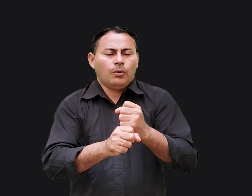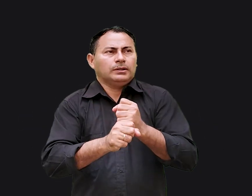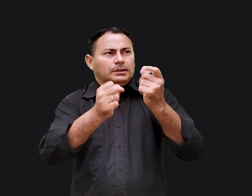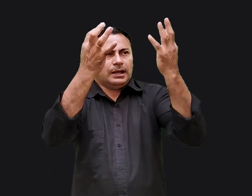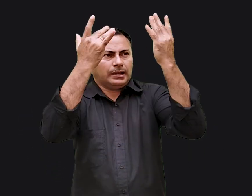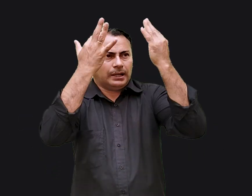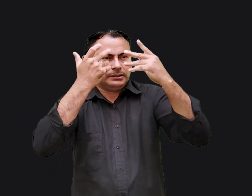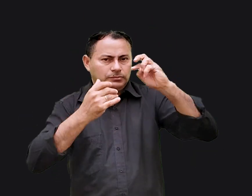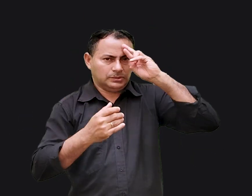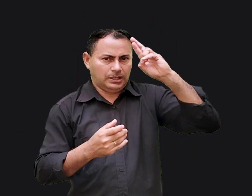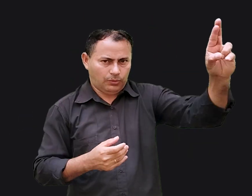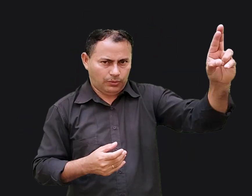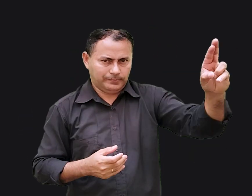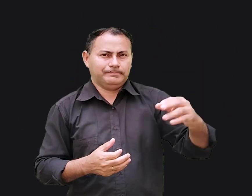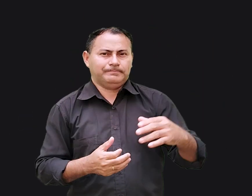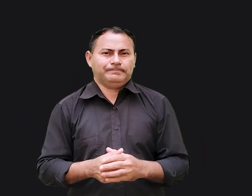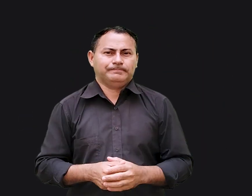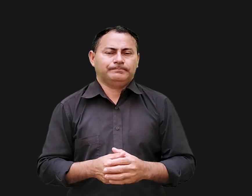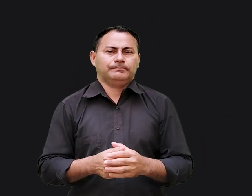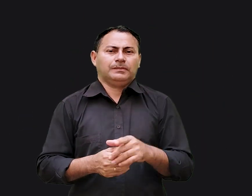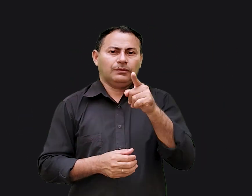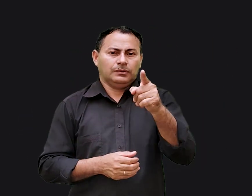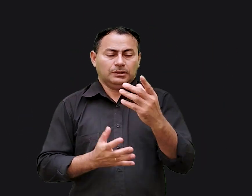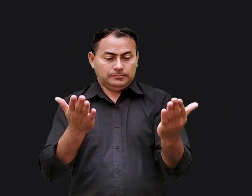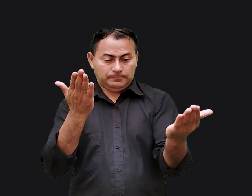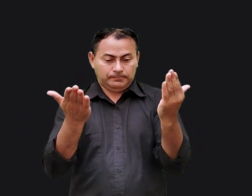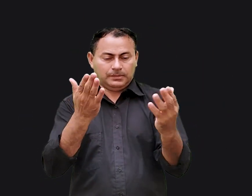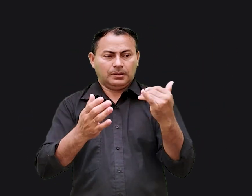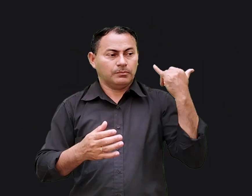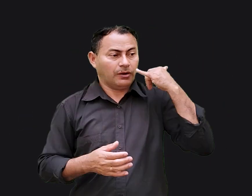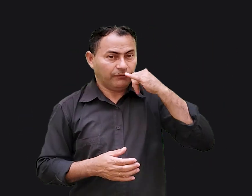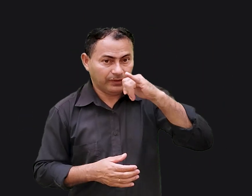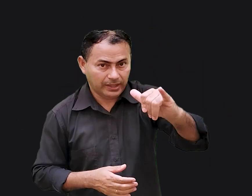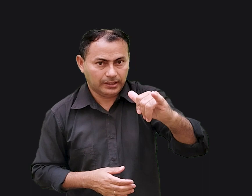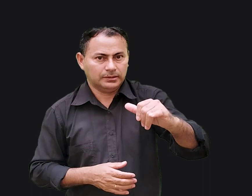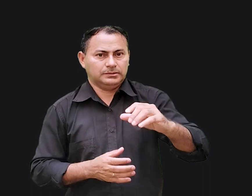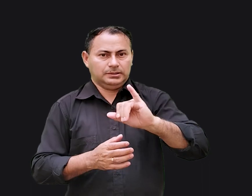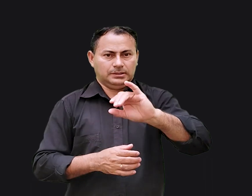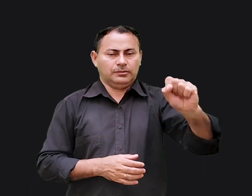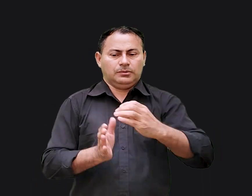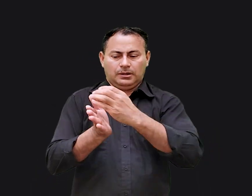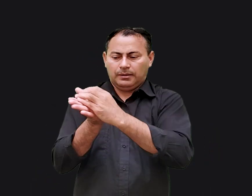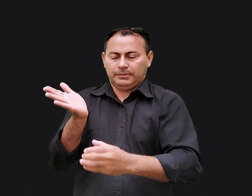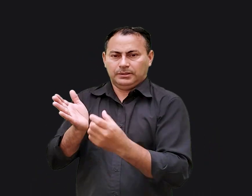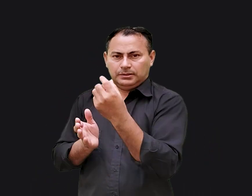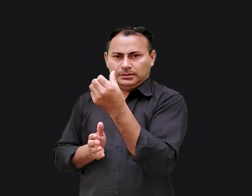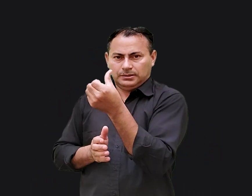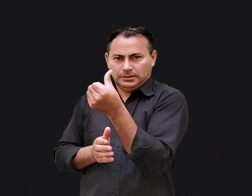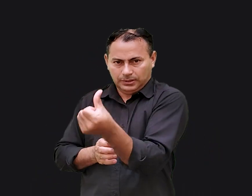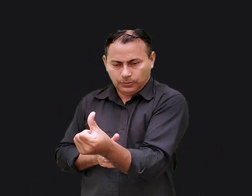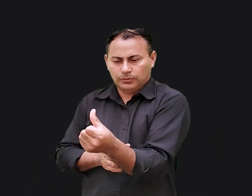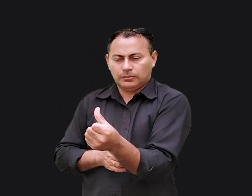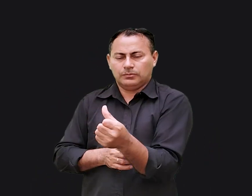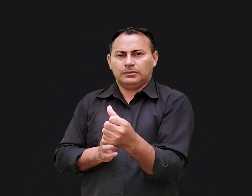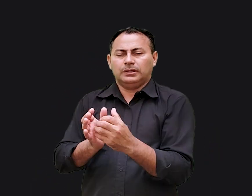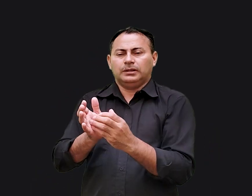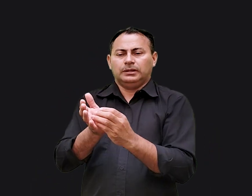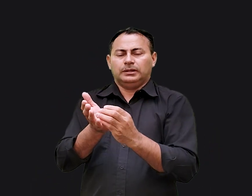da graça do Senhor. Se você comparar a profecia de Isaías no capítulo 61 e a citação de Jesus em Lucas